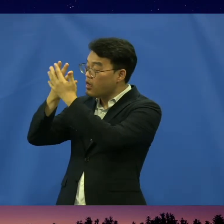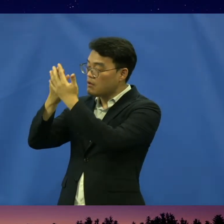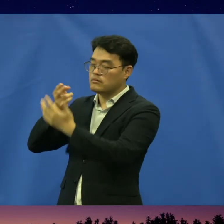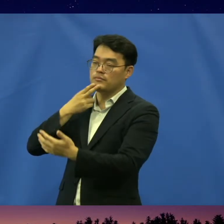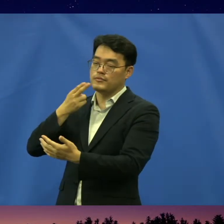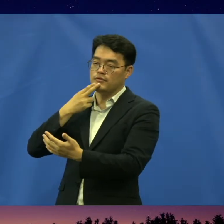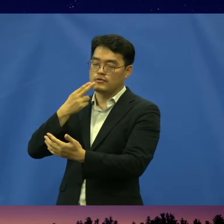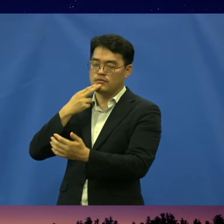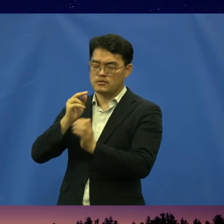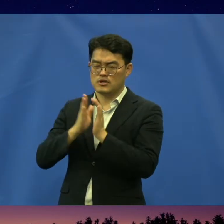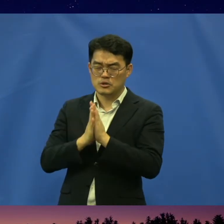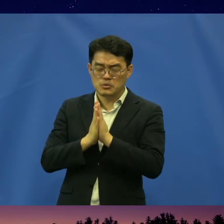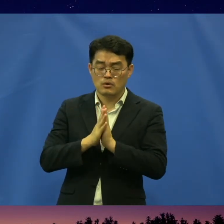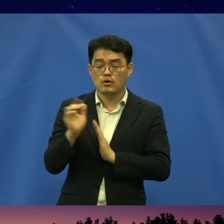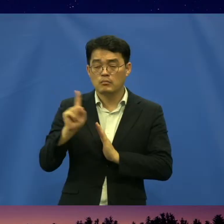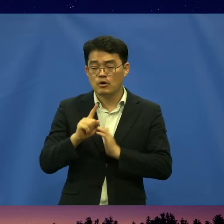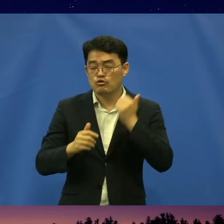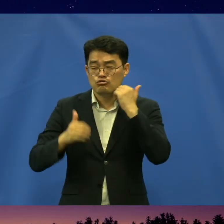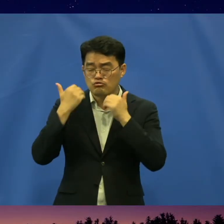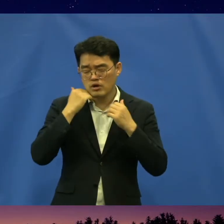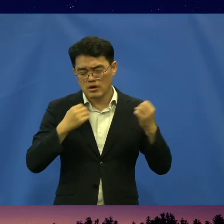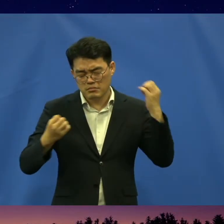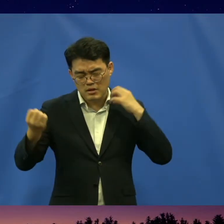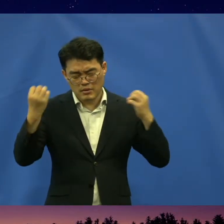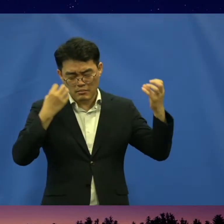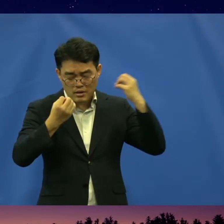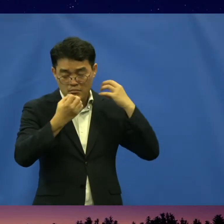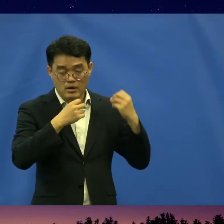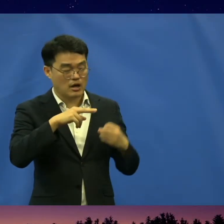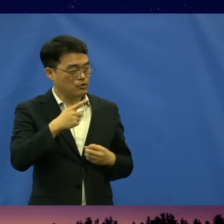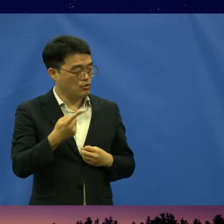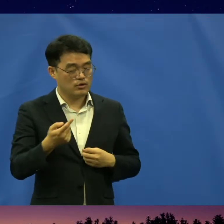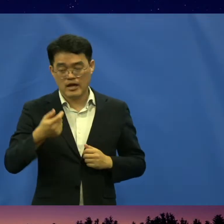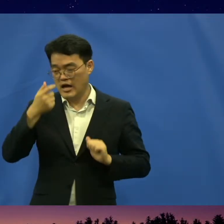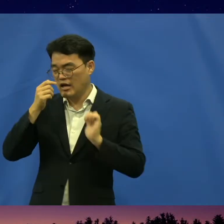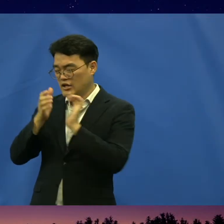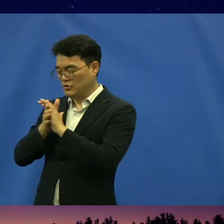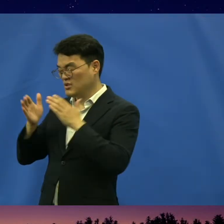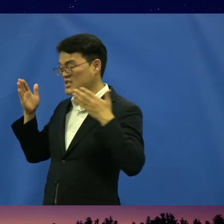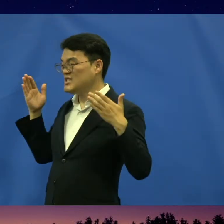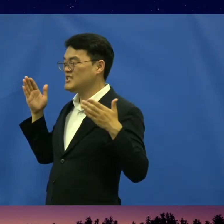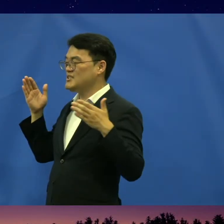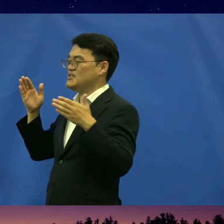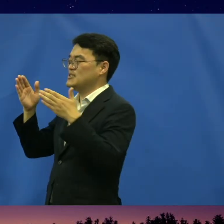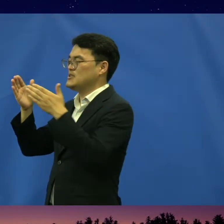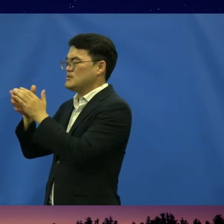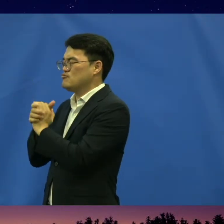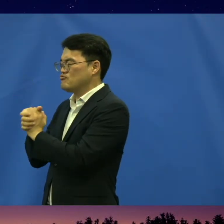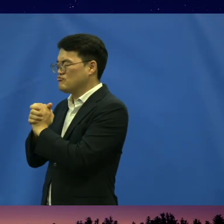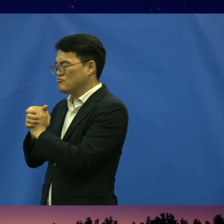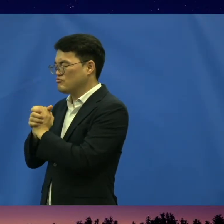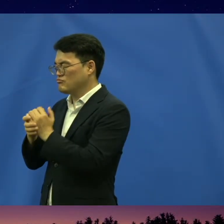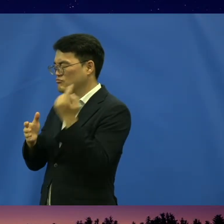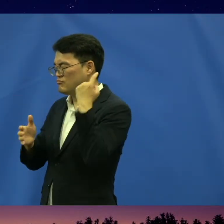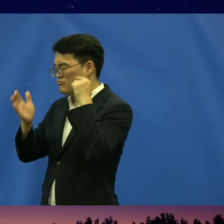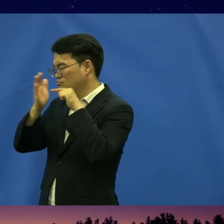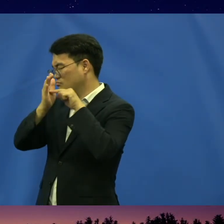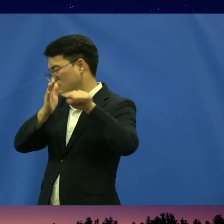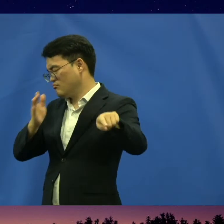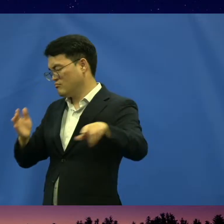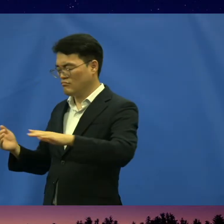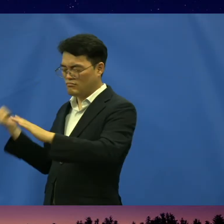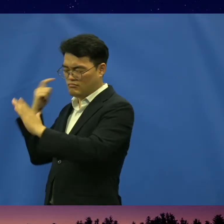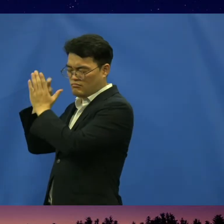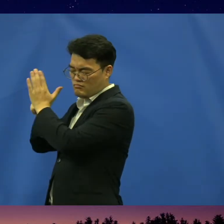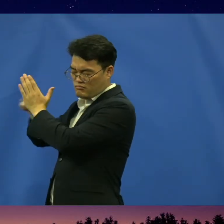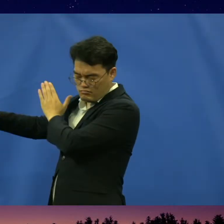힘은 대단합니다. 누가 주변에서 무슨 말을 해도 기도 안에 빠져있는 사람들, 이게 몰입 상태예요. 그 철학에도